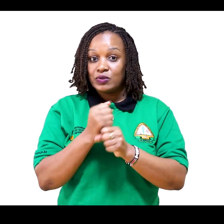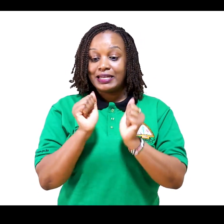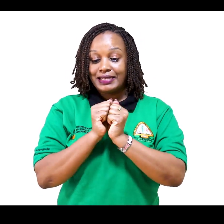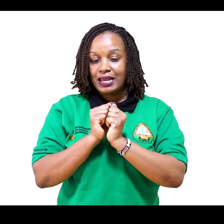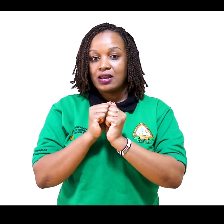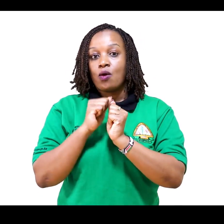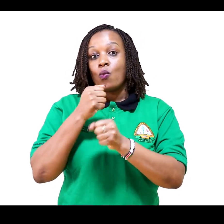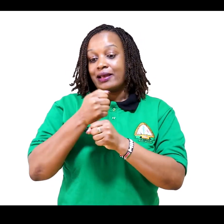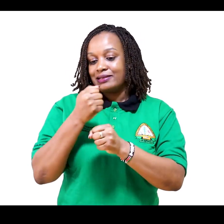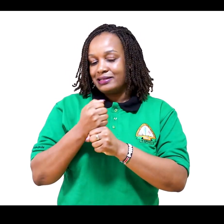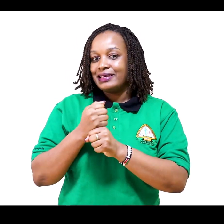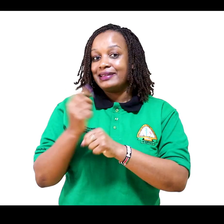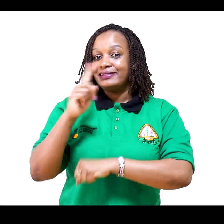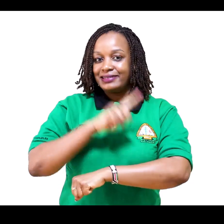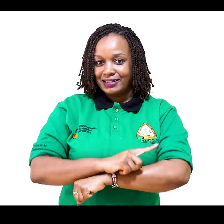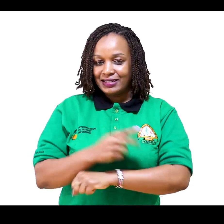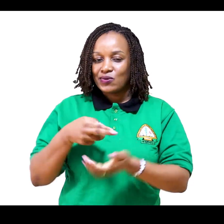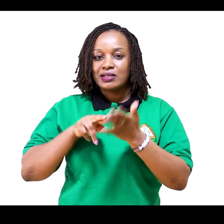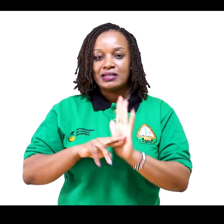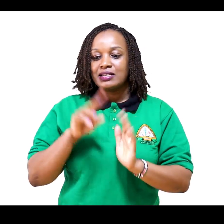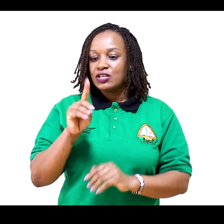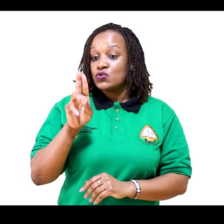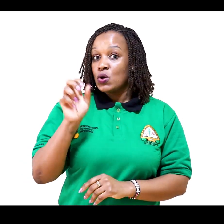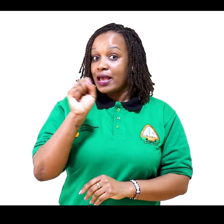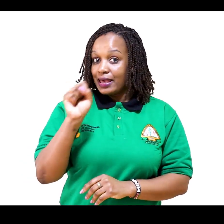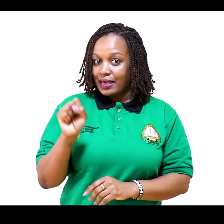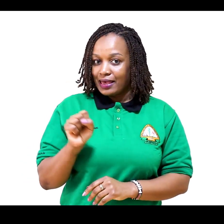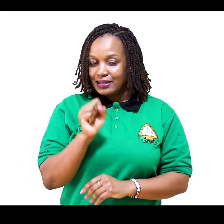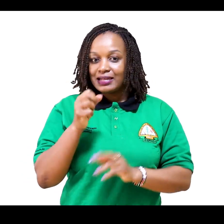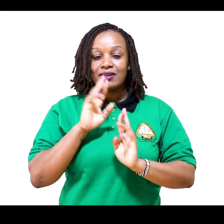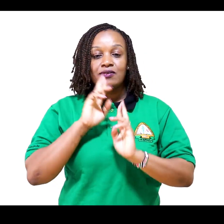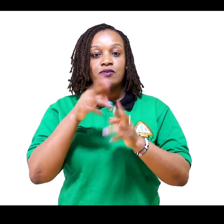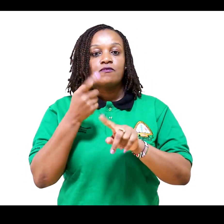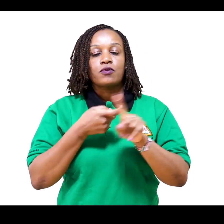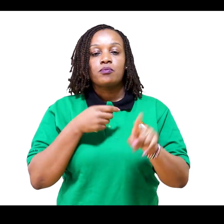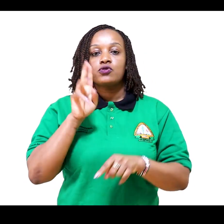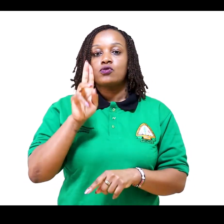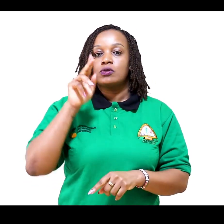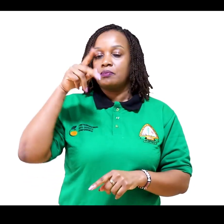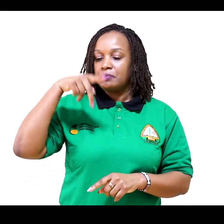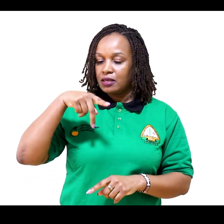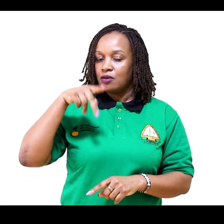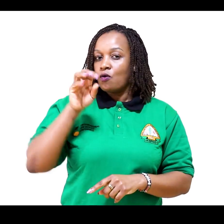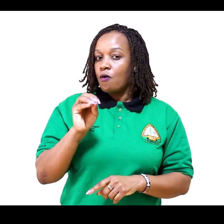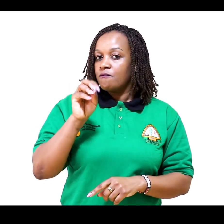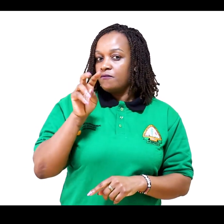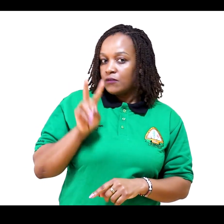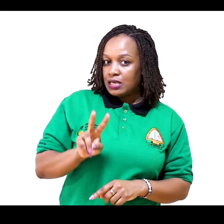kazi. Kwa ombi la matokeo ya DUS kutoka nchi wanachama wa UPOV,